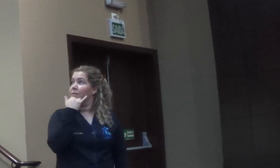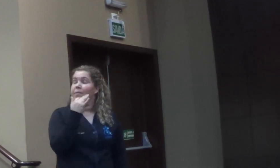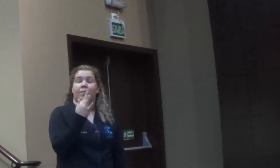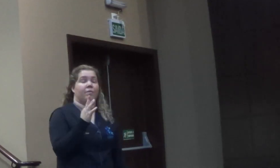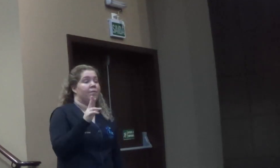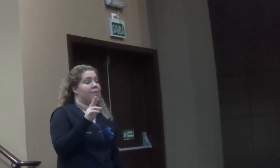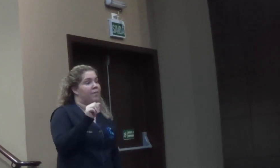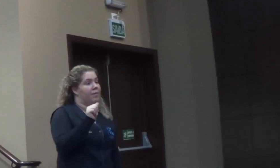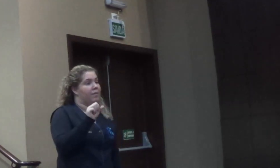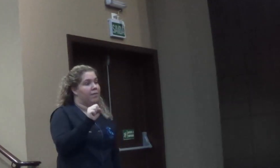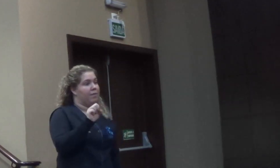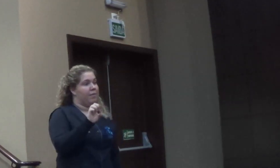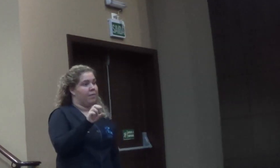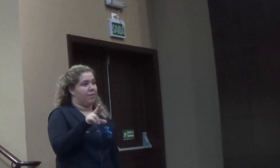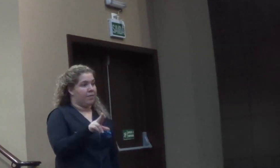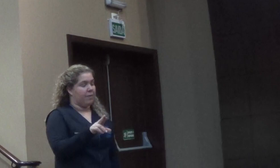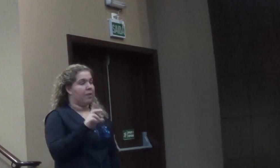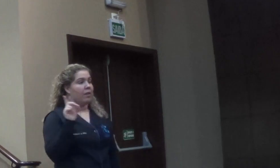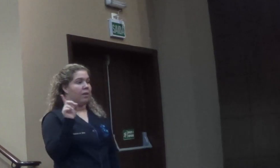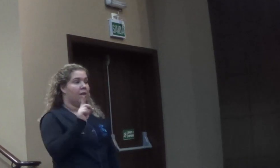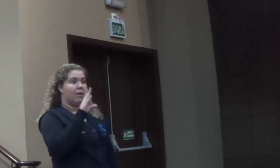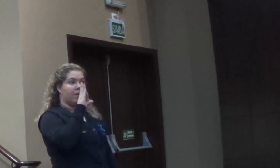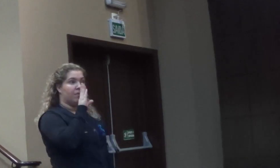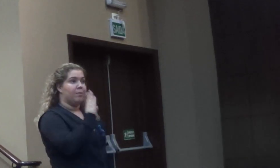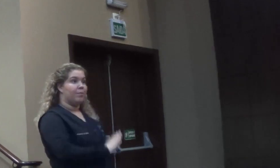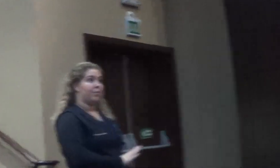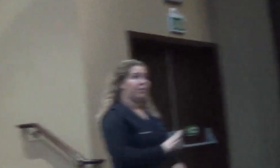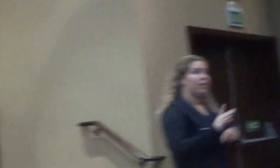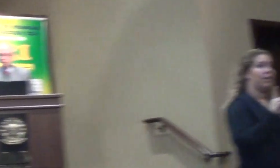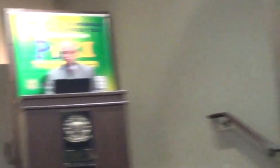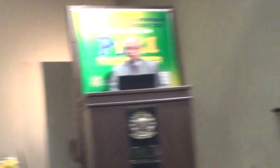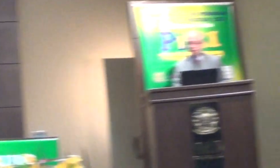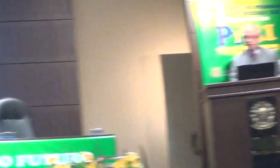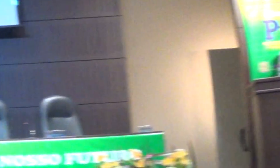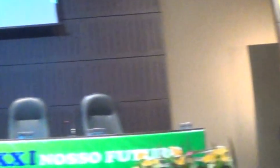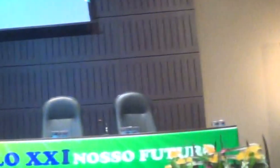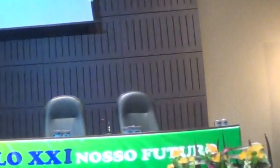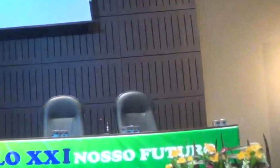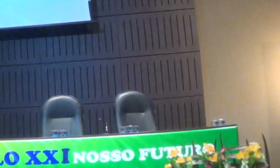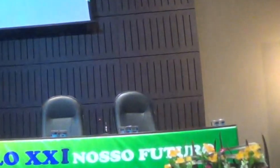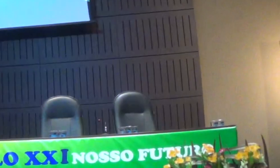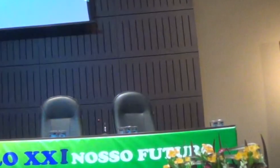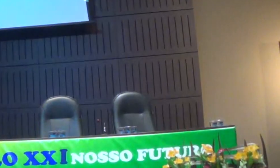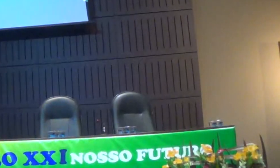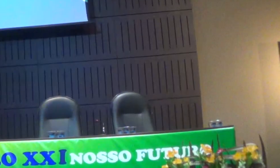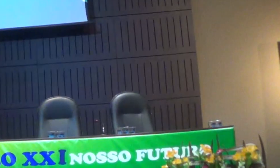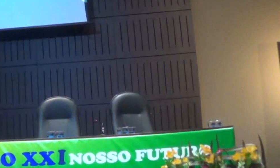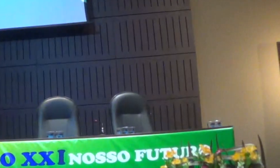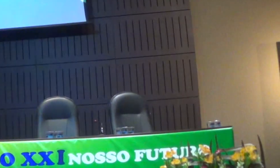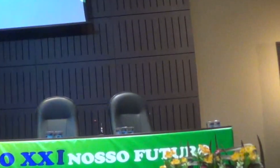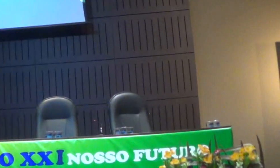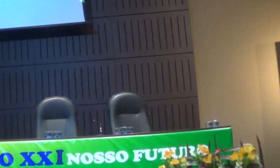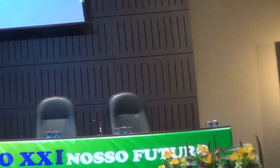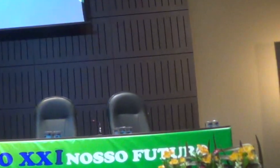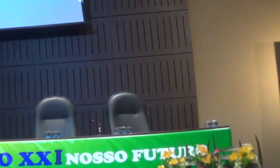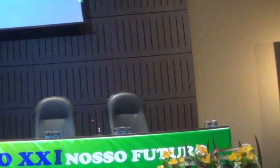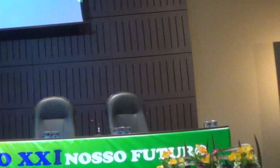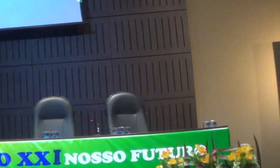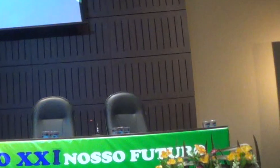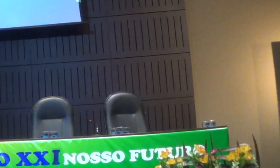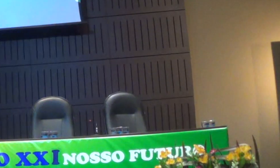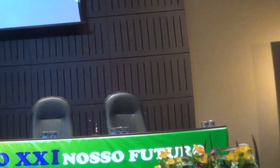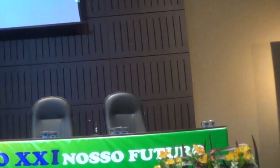desse estudo. E ele observou que os adventistas vegetarianos são mais adventistas que os mais adventistas